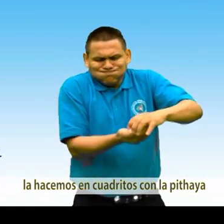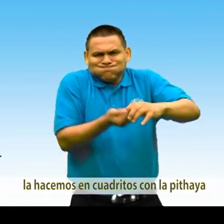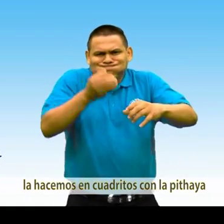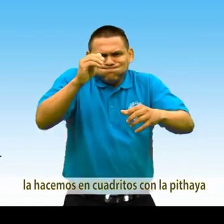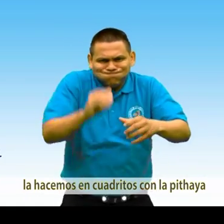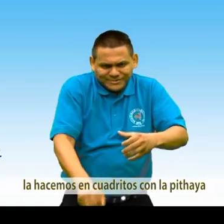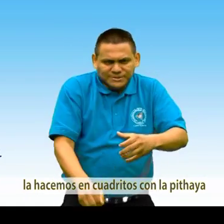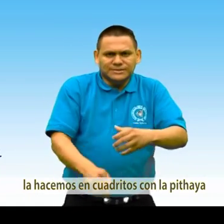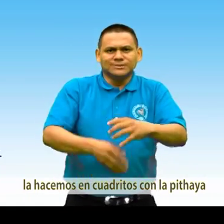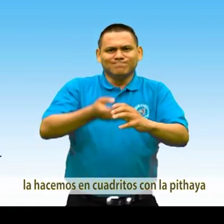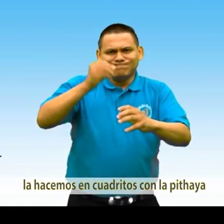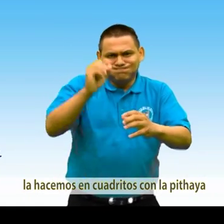Con la pitaya